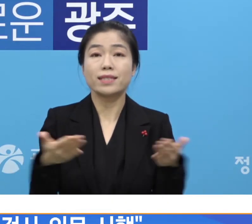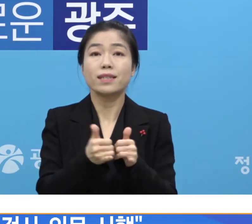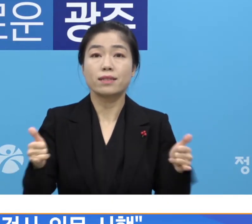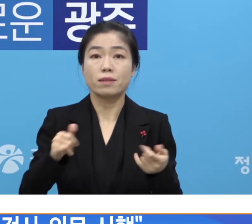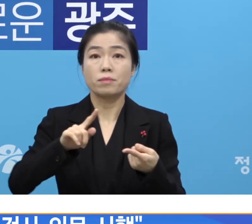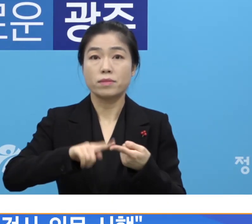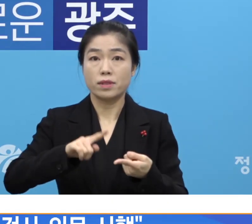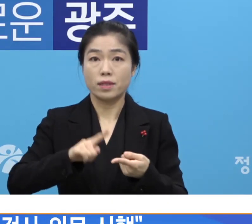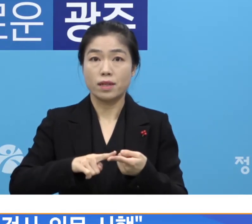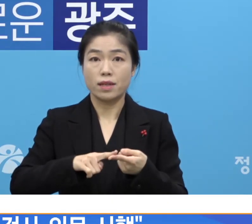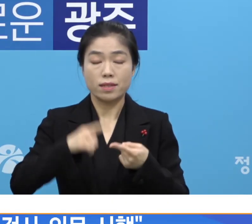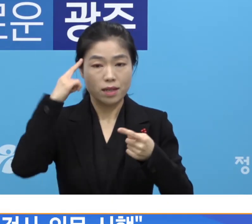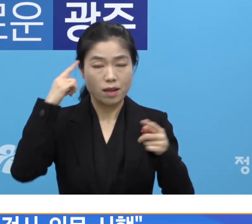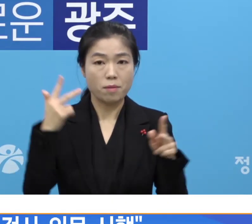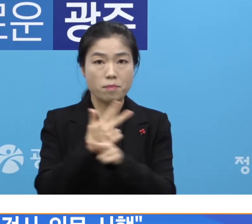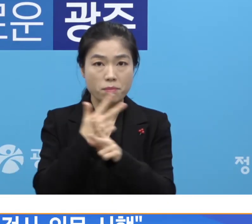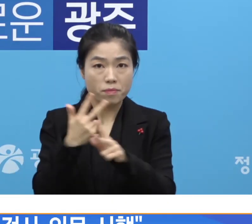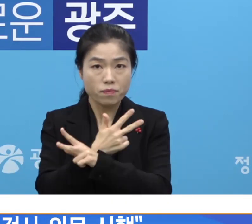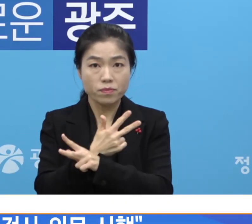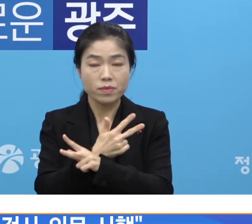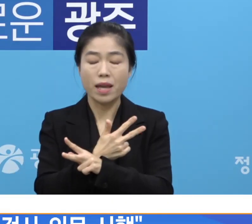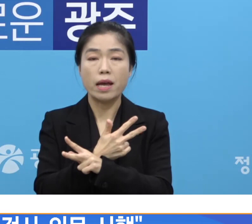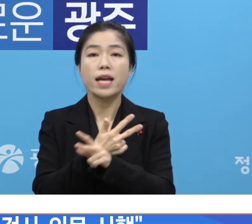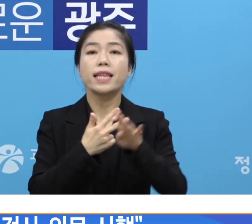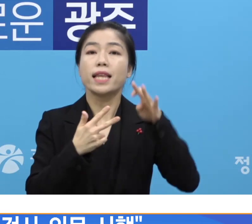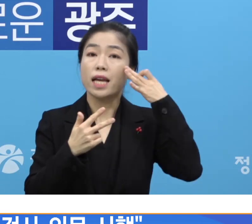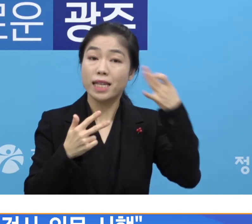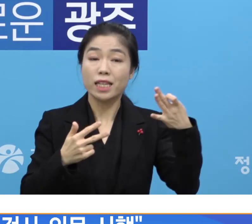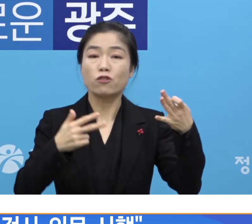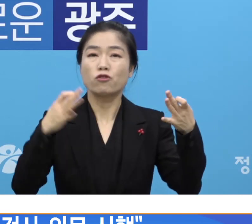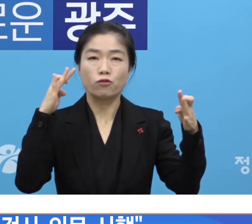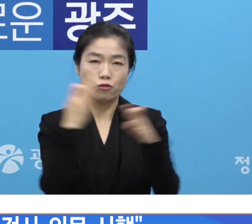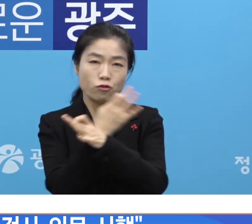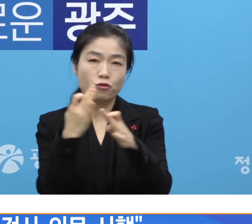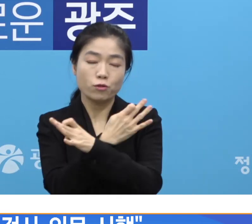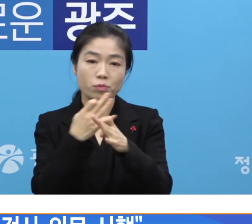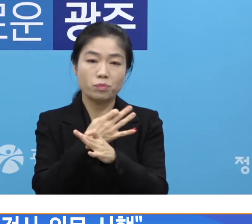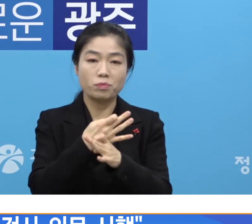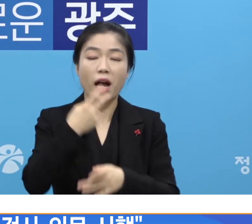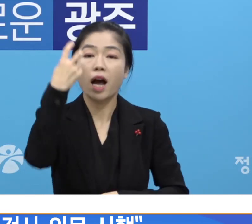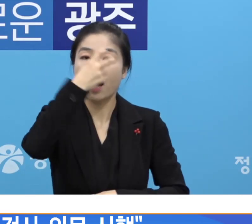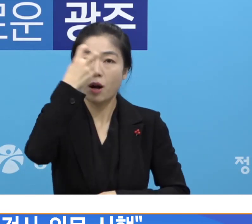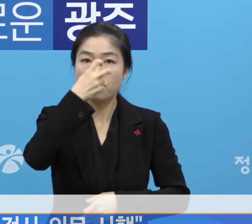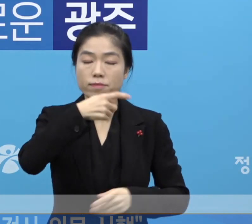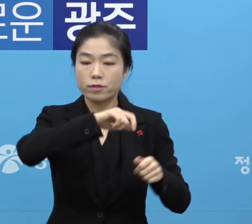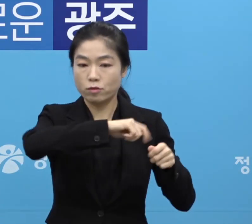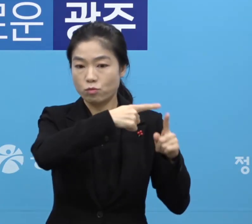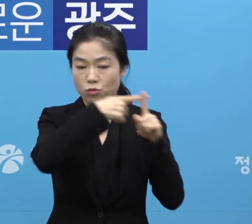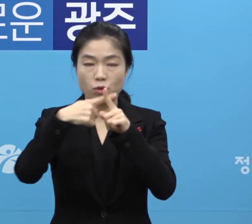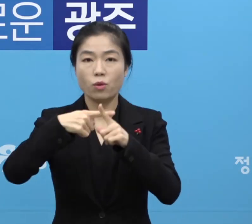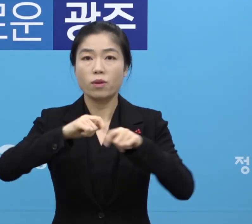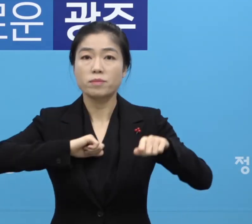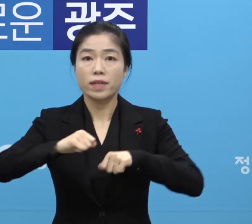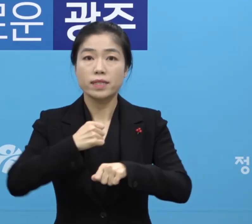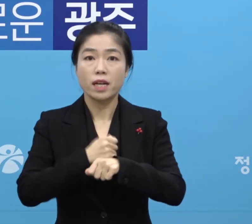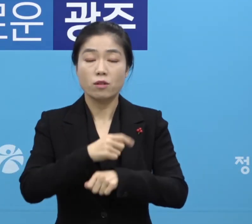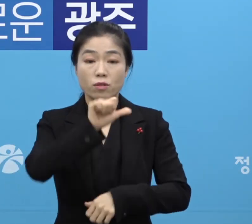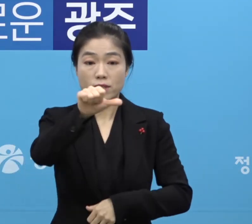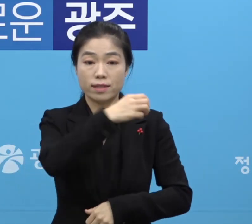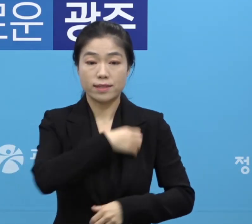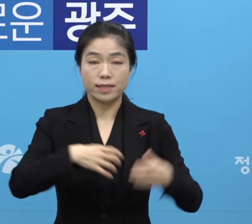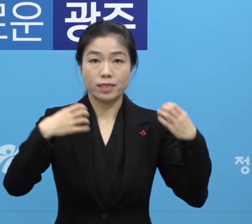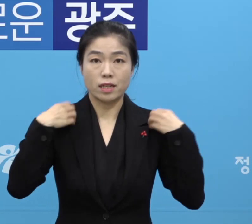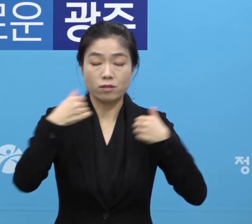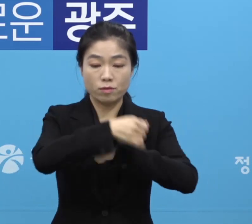등에 대해 매주 매 2주마다 진단검사를 의무적으로 실시하고 5개 자치구